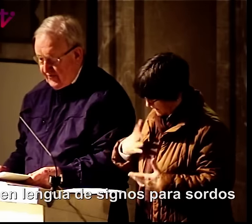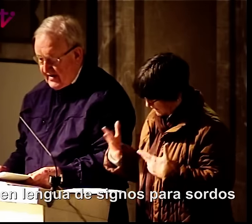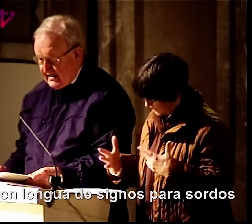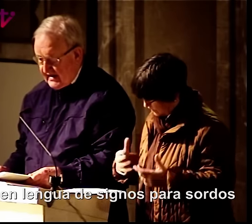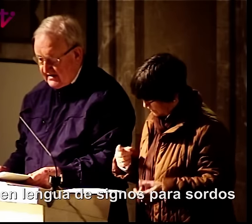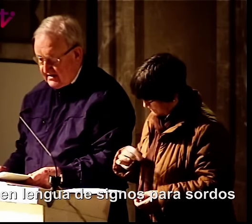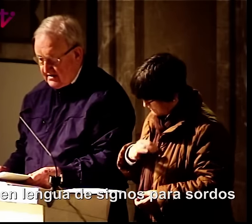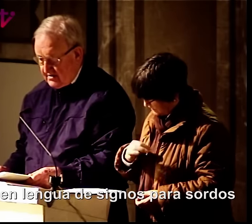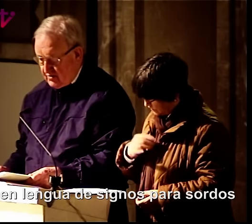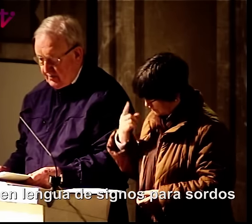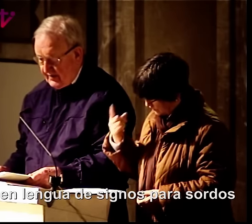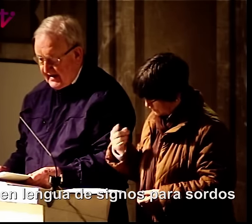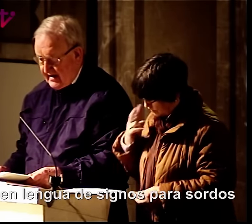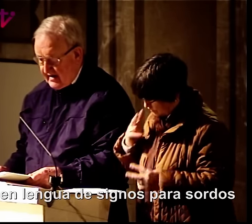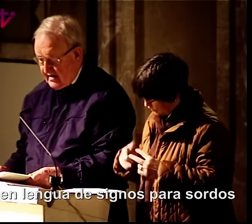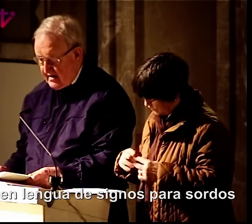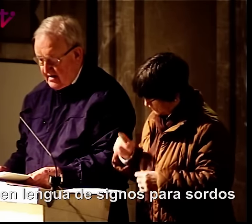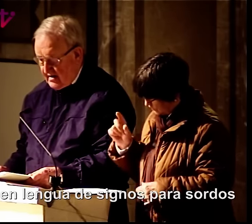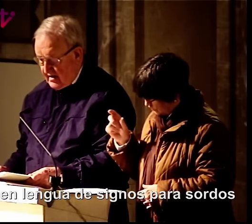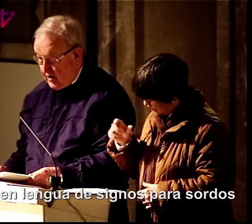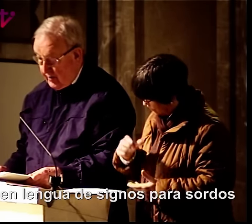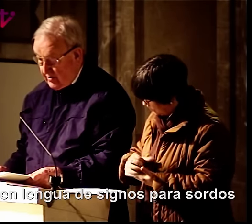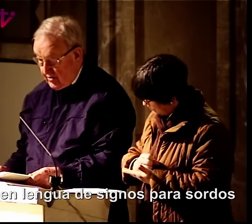fuerte es su poder y lo ve todo.